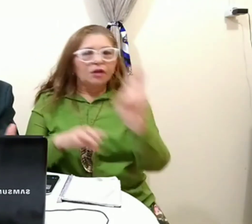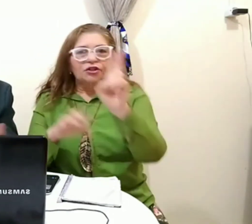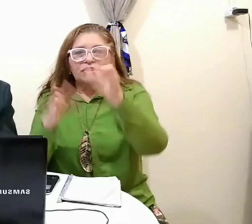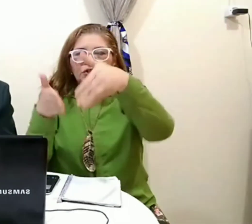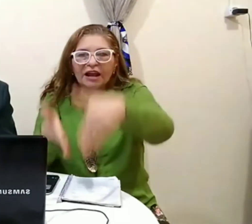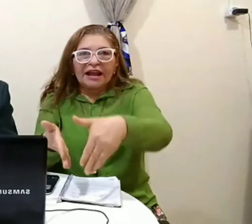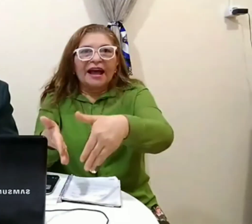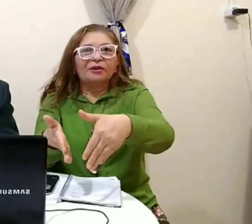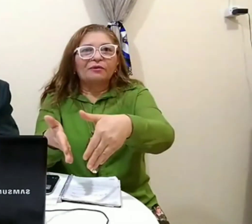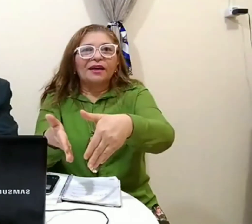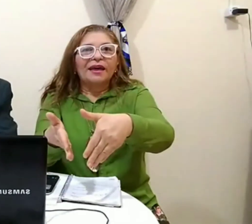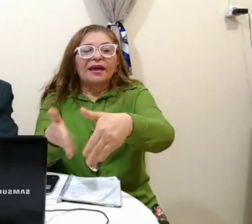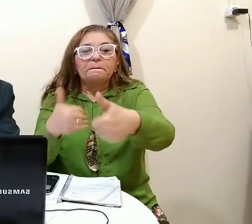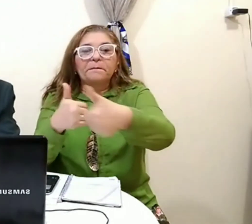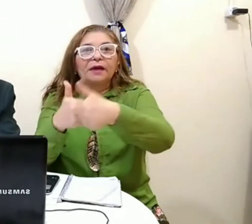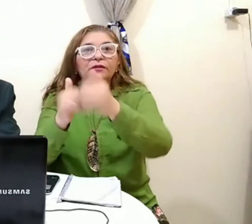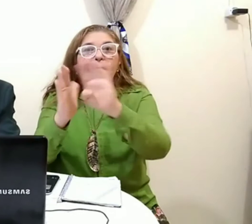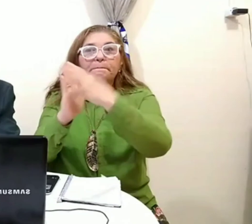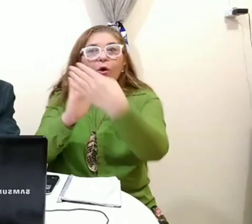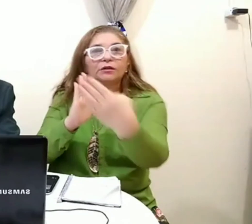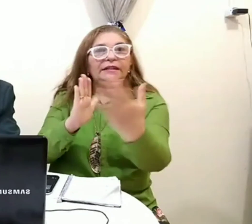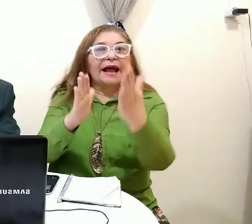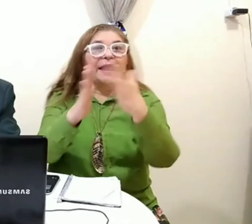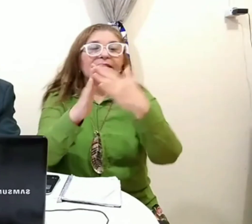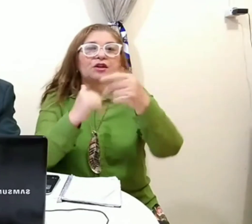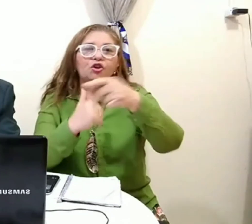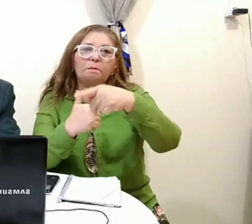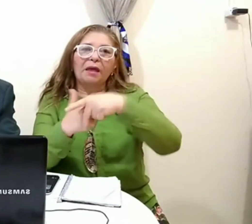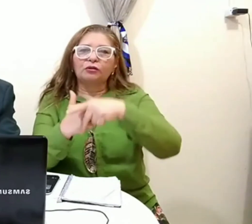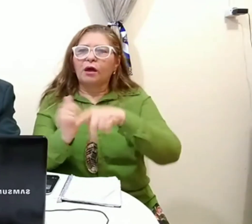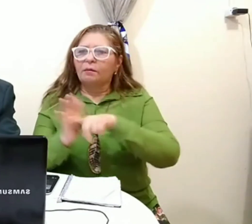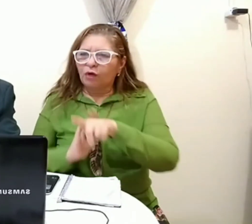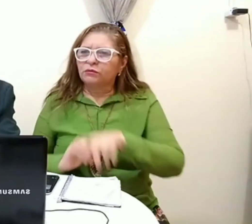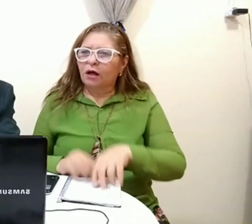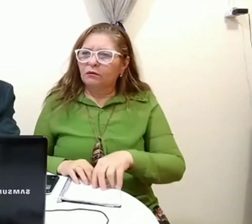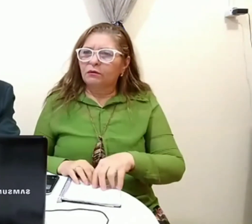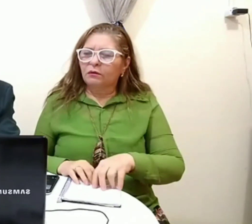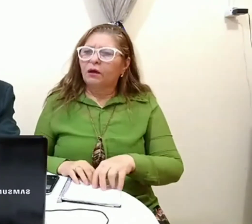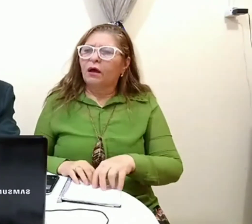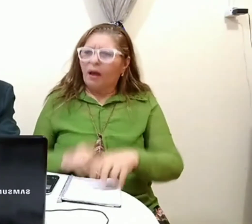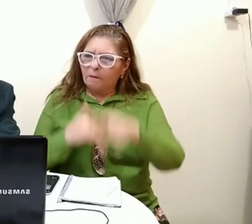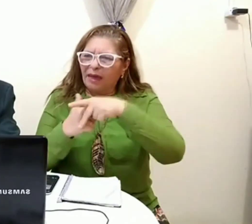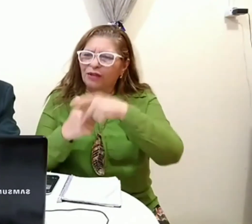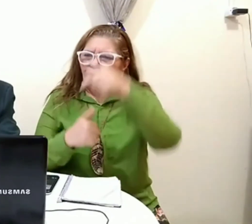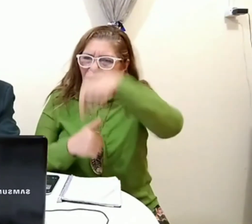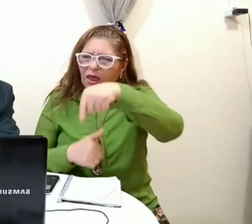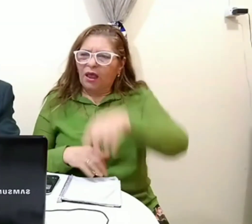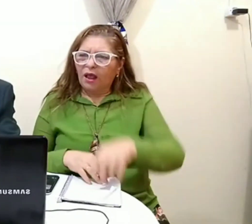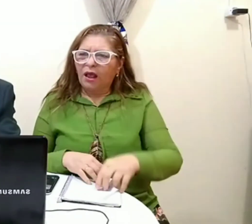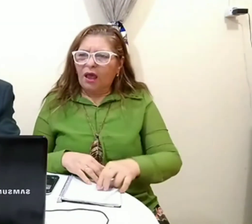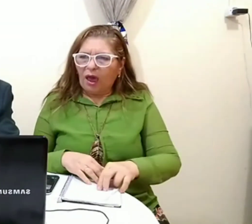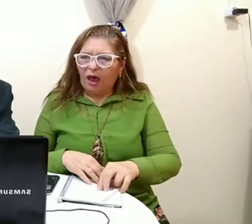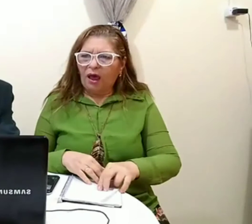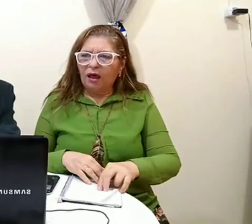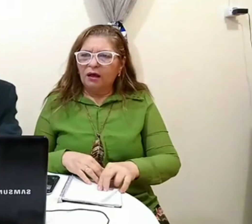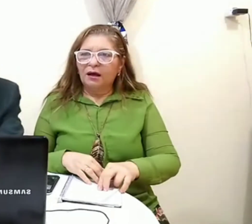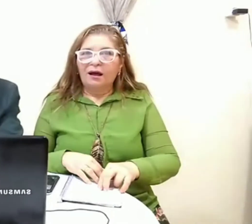junto à porta e indagaram se ali estava hospedado Simão, por sobrenome